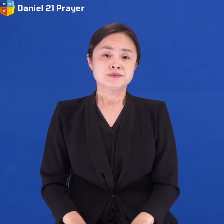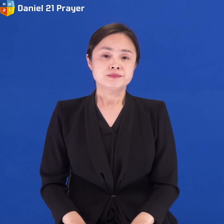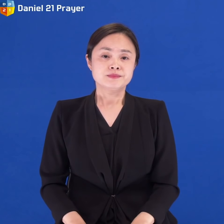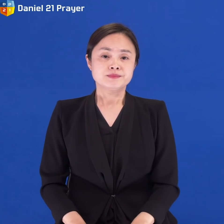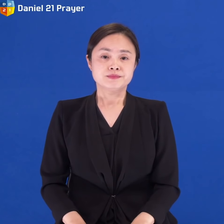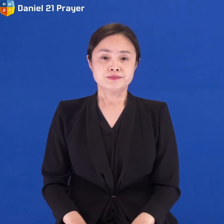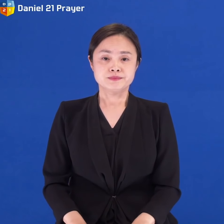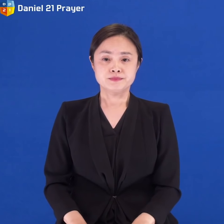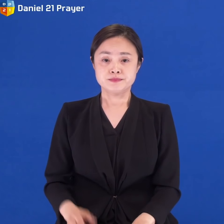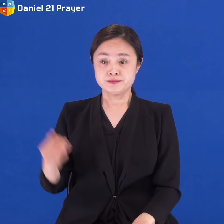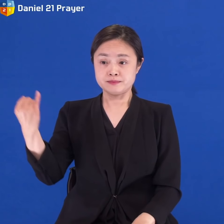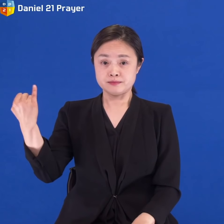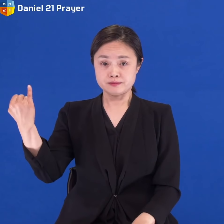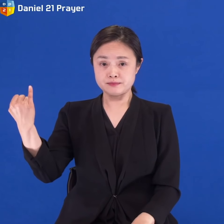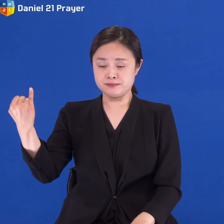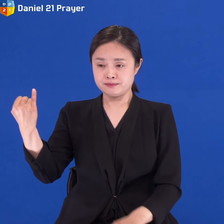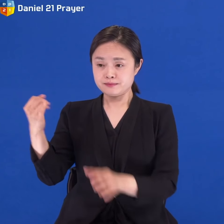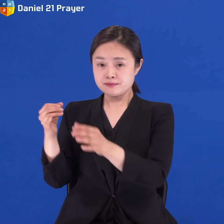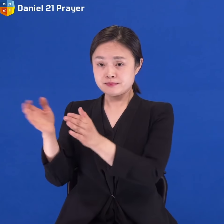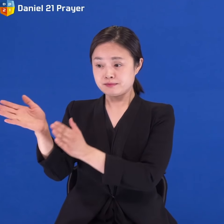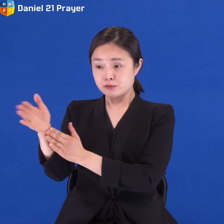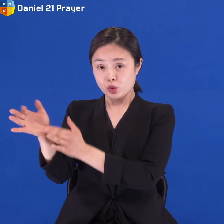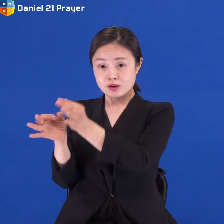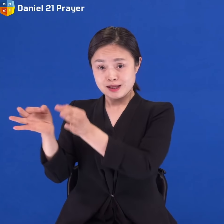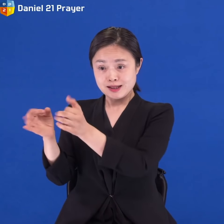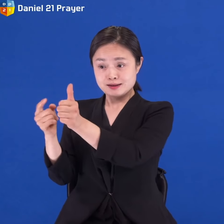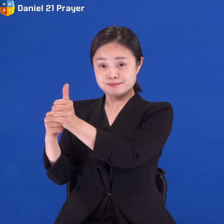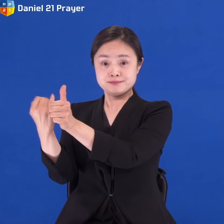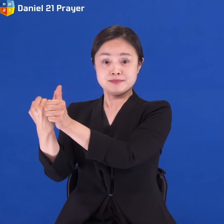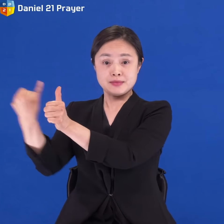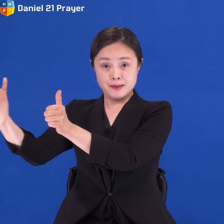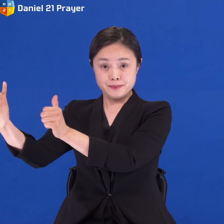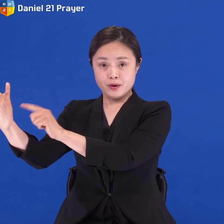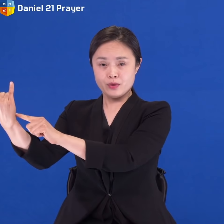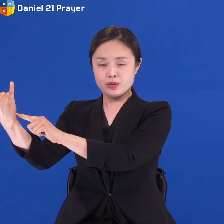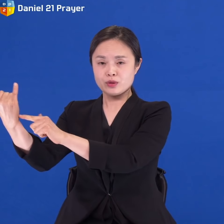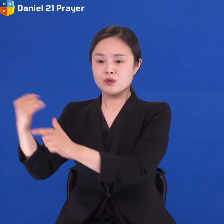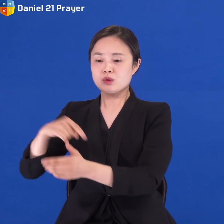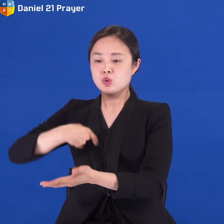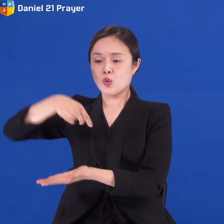내일 모레 집회가 있는데 전도 집회가 있다. 오고 왔으면 좋겠다.